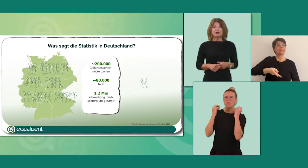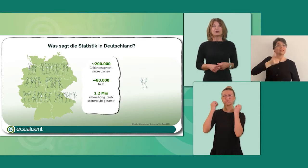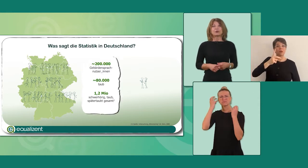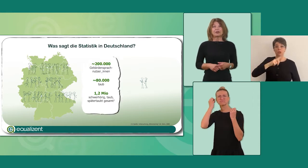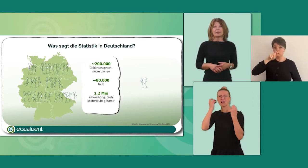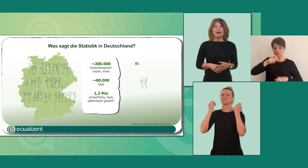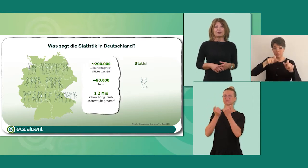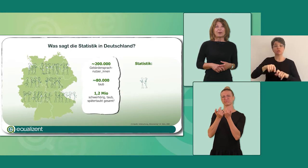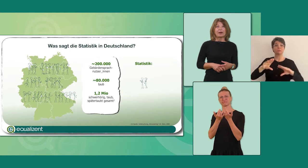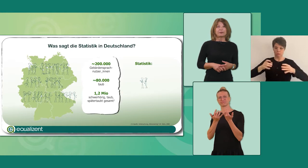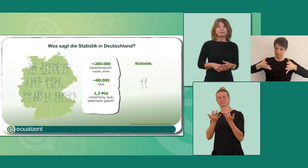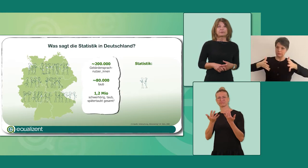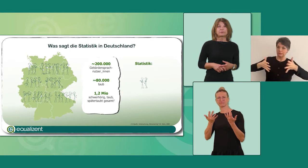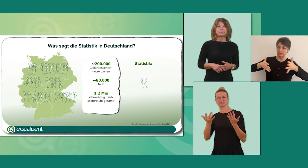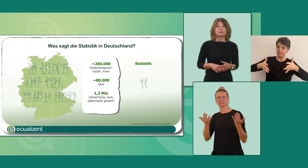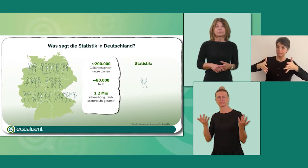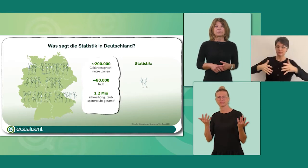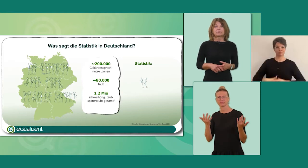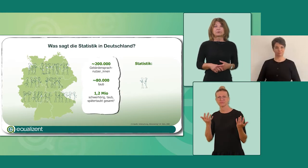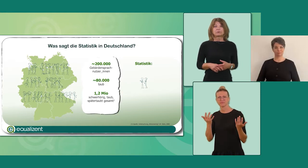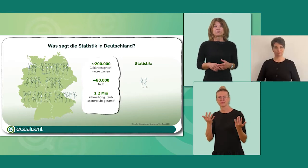200.000 Menschen nutzen Gebärdensprache.